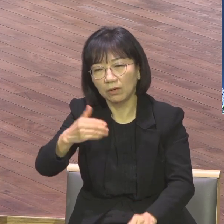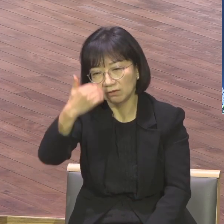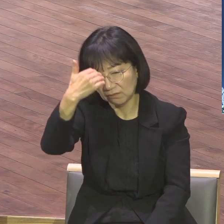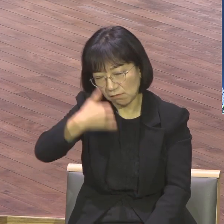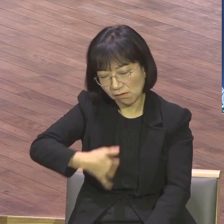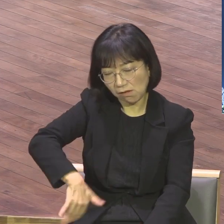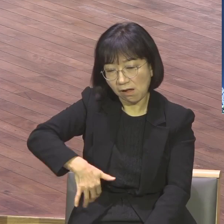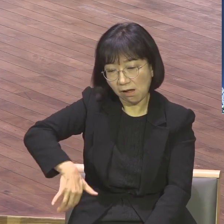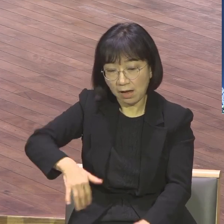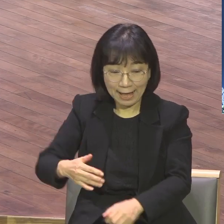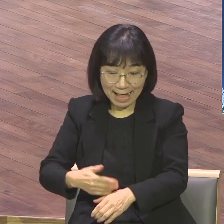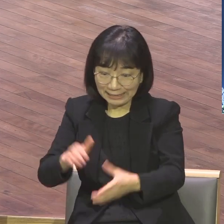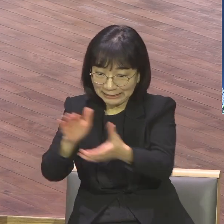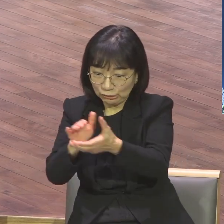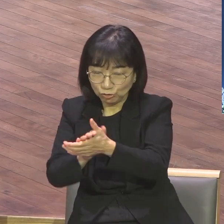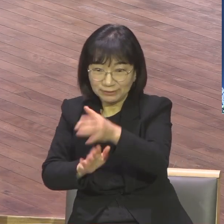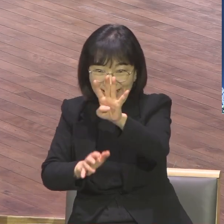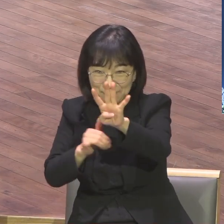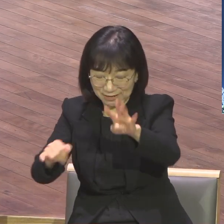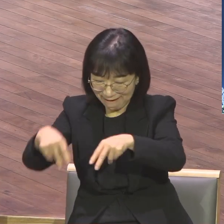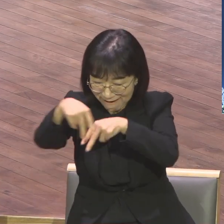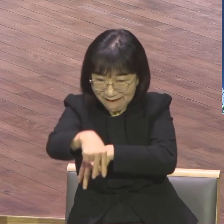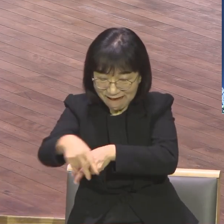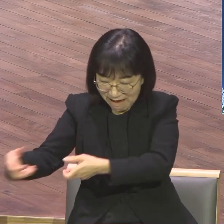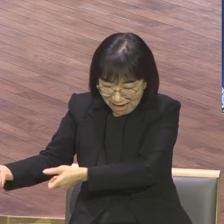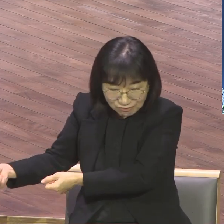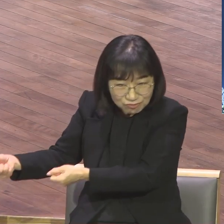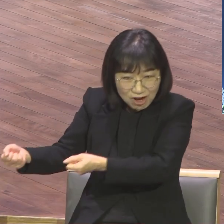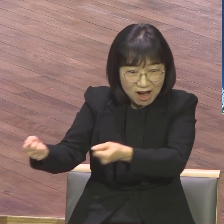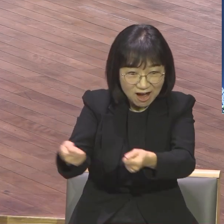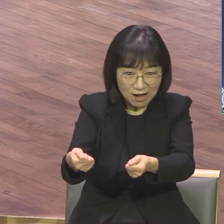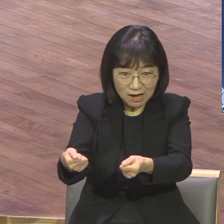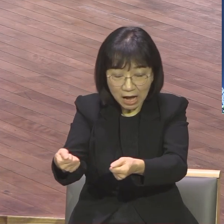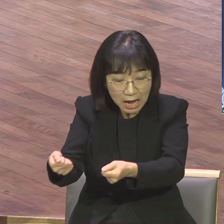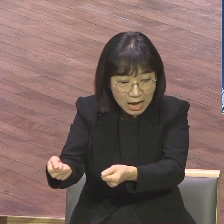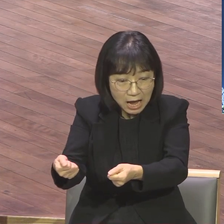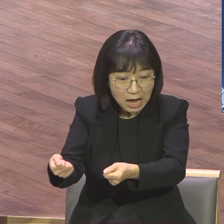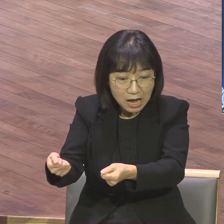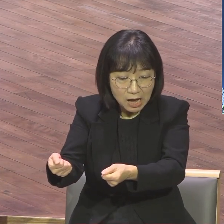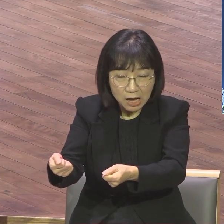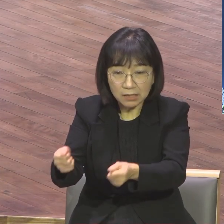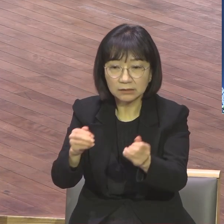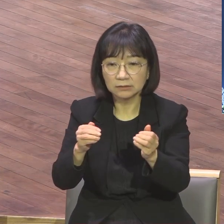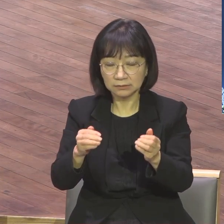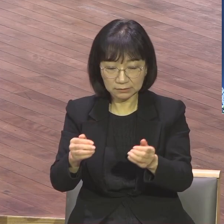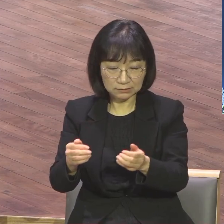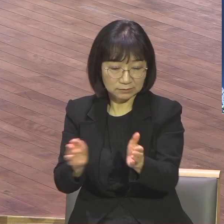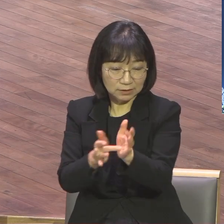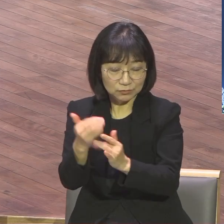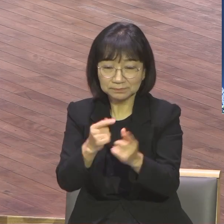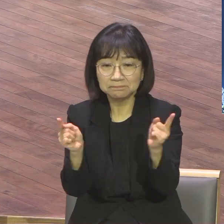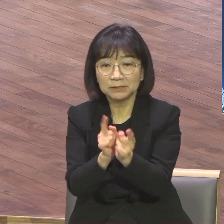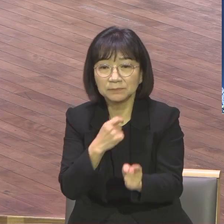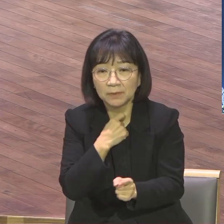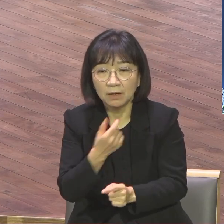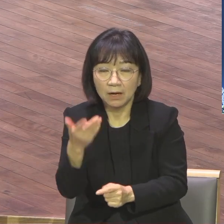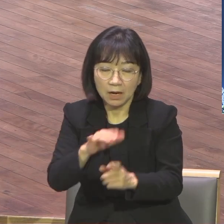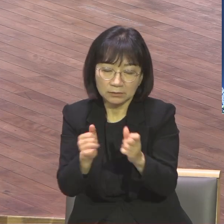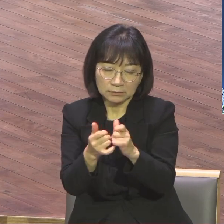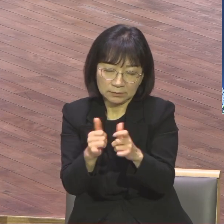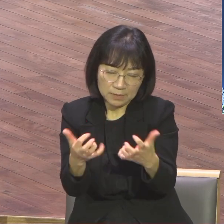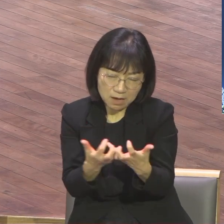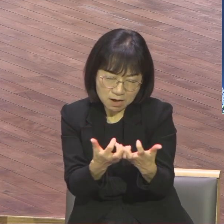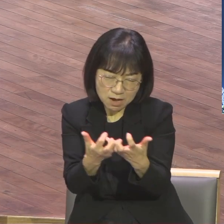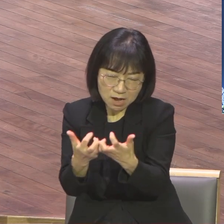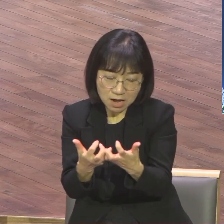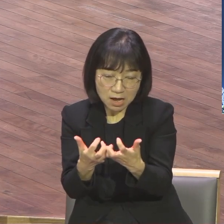이 중풍병자를 내 친구가 메고 와가지고 예수님 계시는 곳으로 그렇게 내려가는데 사람들이 너무 많으니까